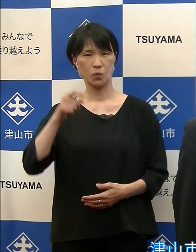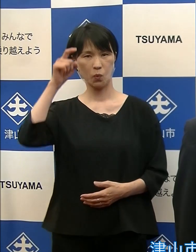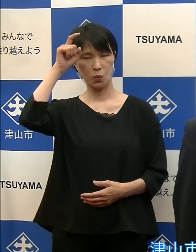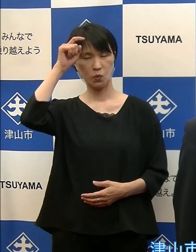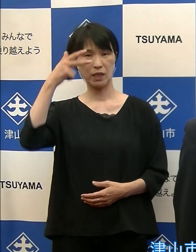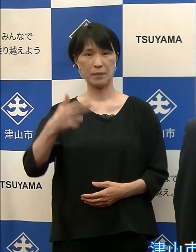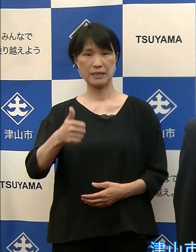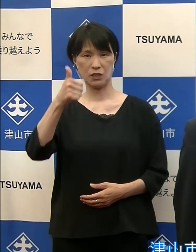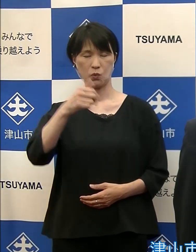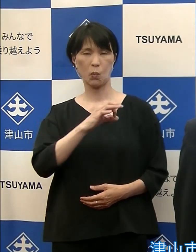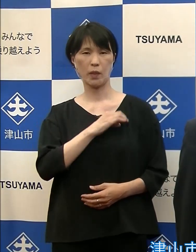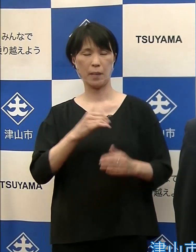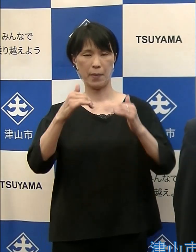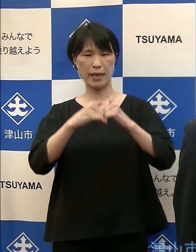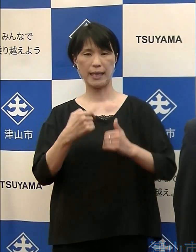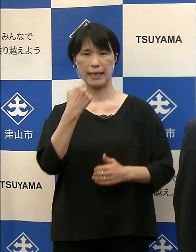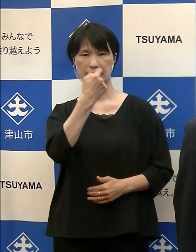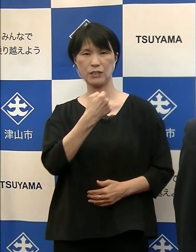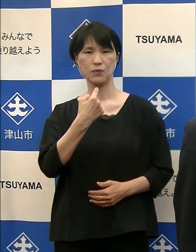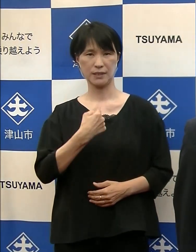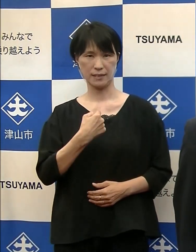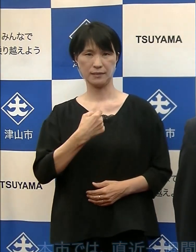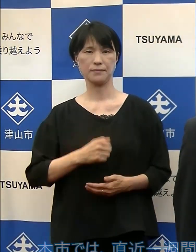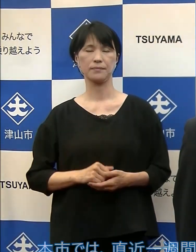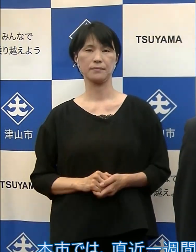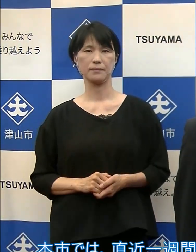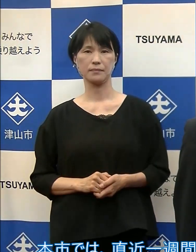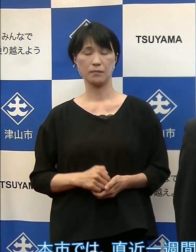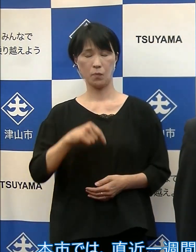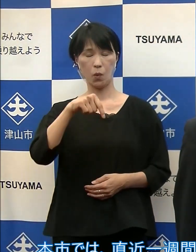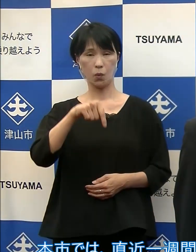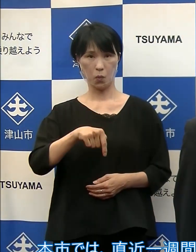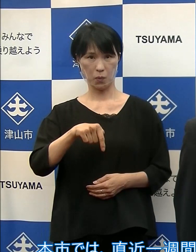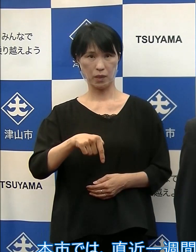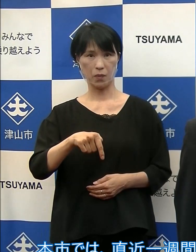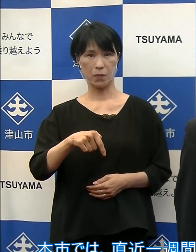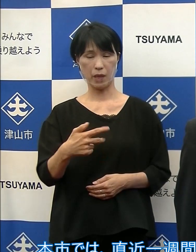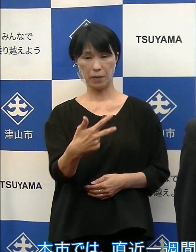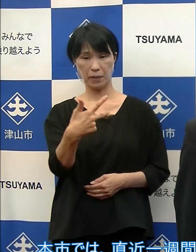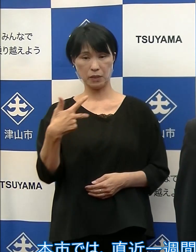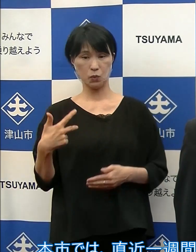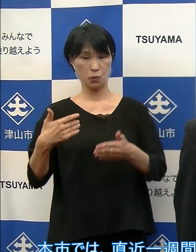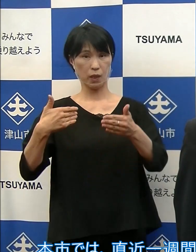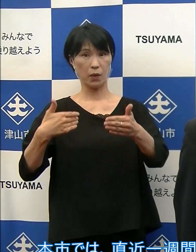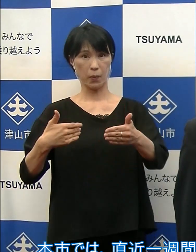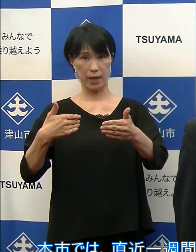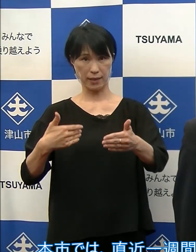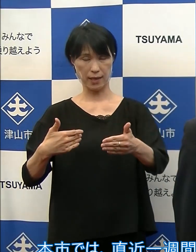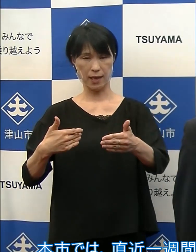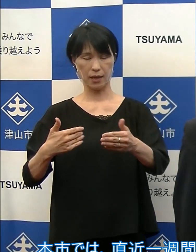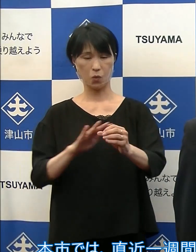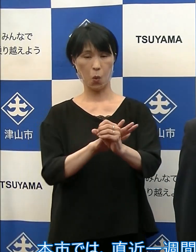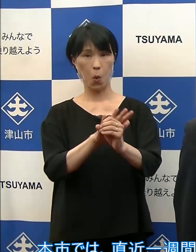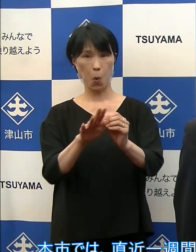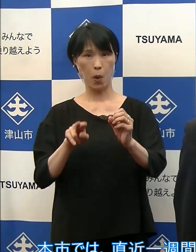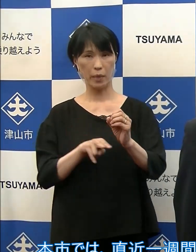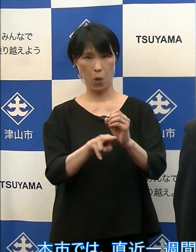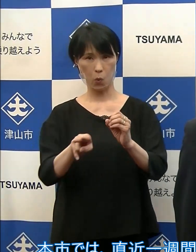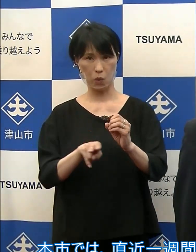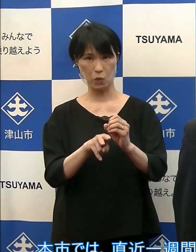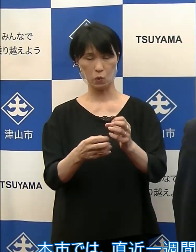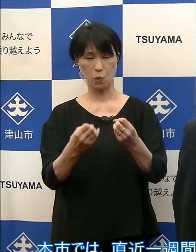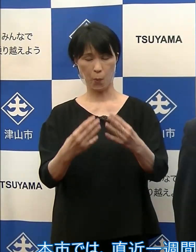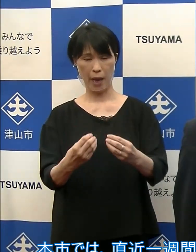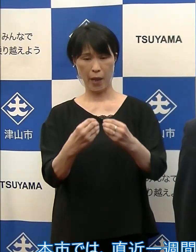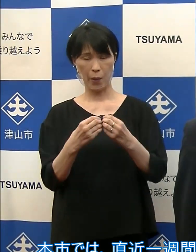津山市長の谷口敬三です。本市では直近1週間のコロナウイルス新